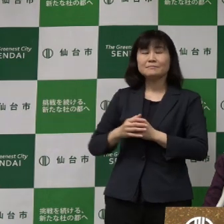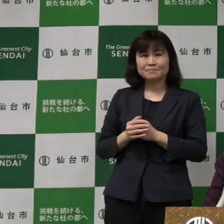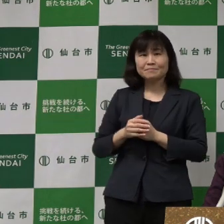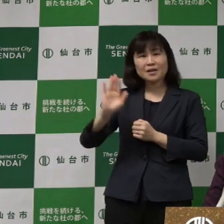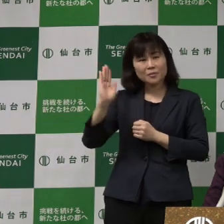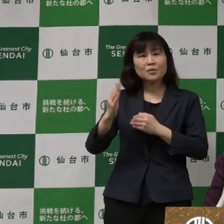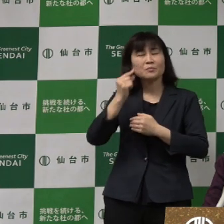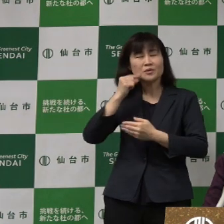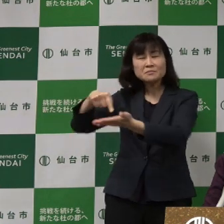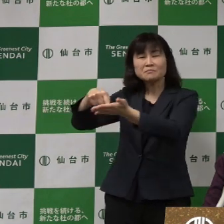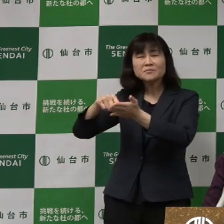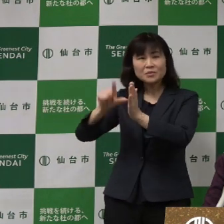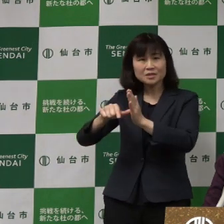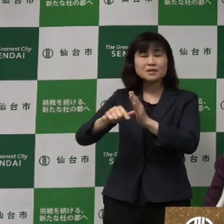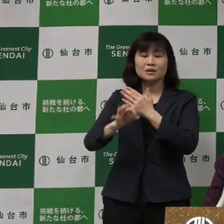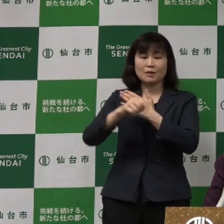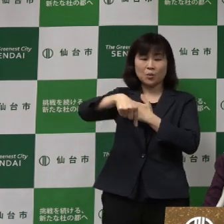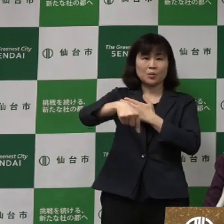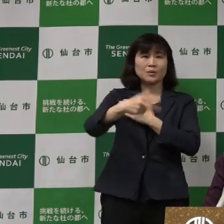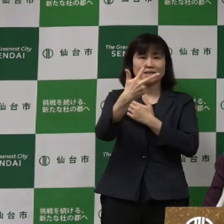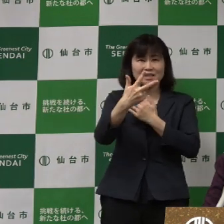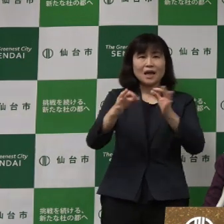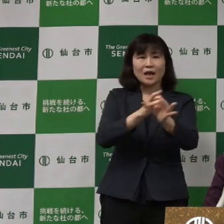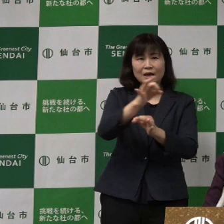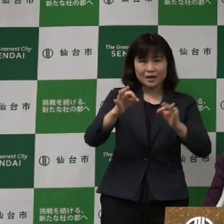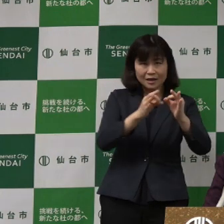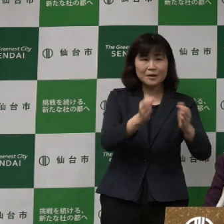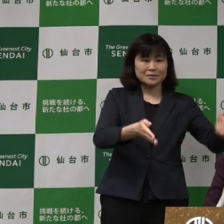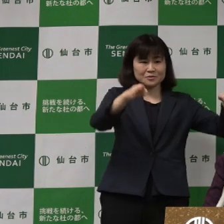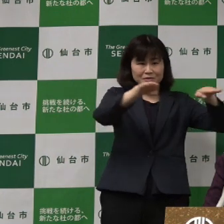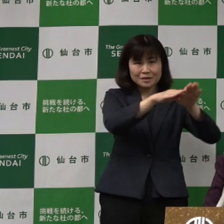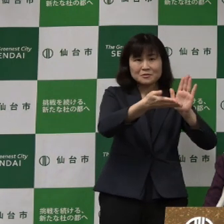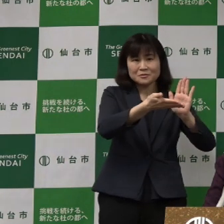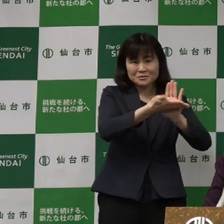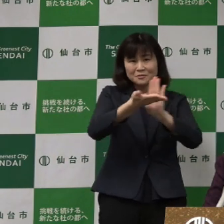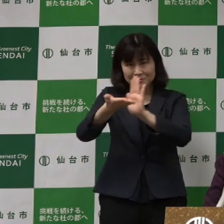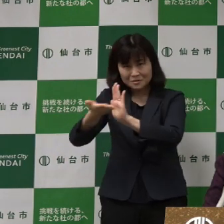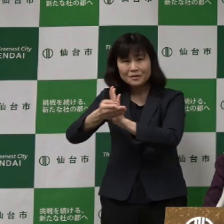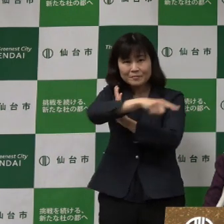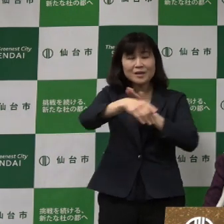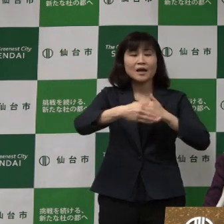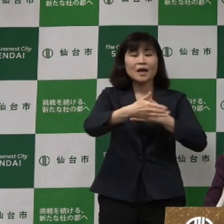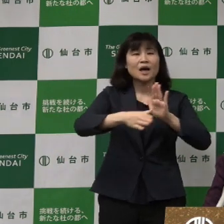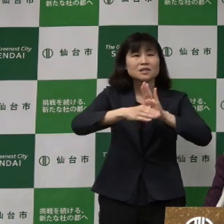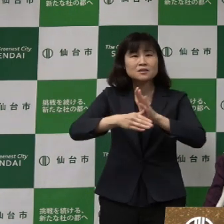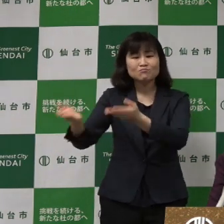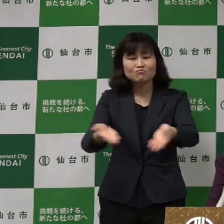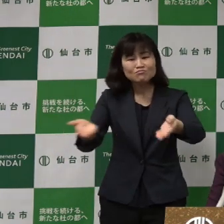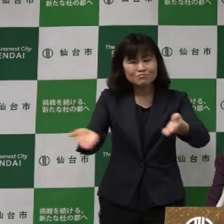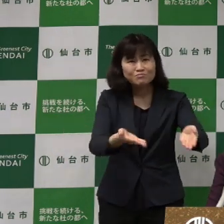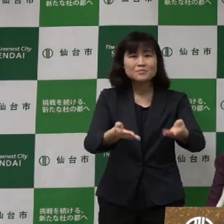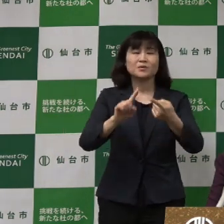住宅の空き住戸を使用していただけるように準備をしておりますし、またお子さんのい